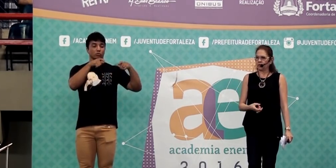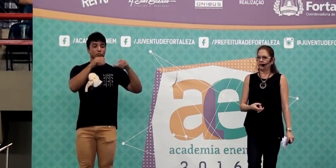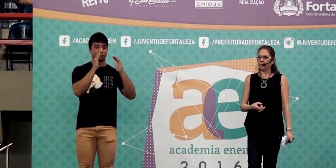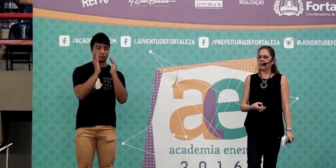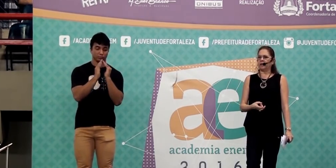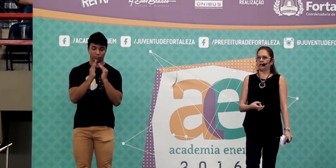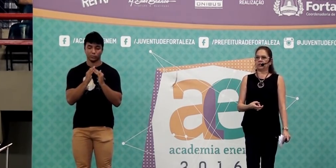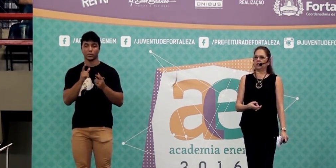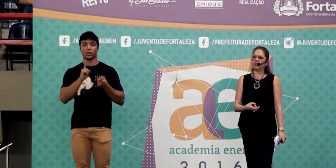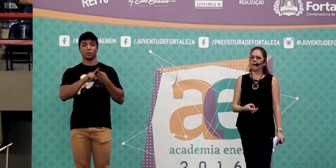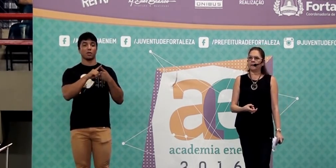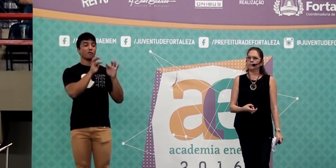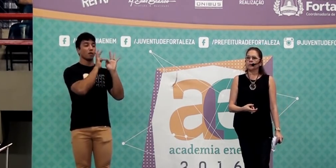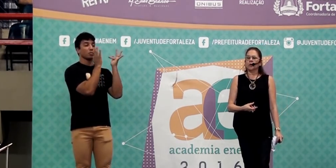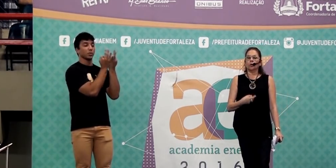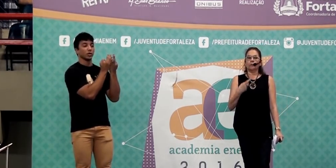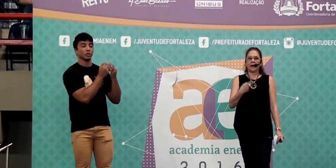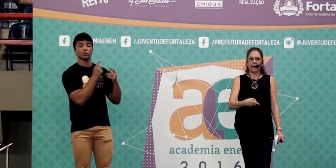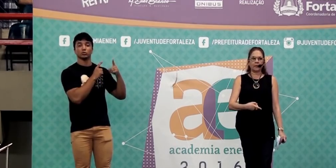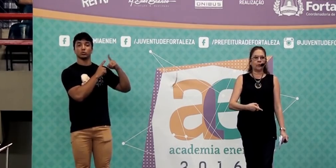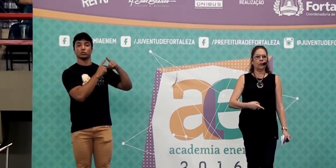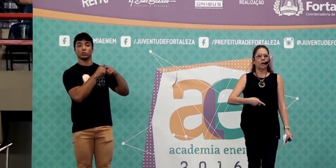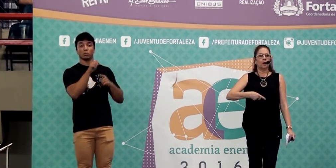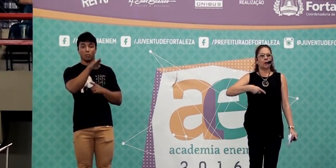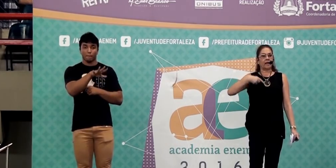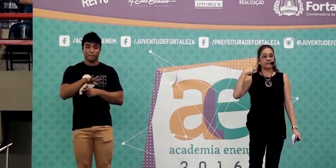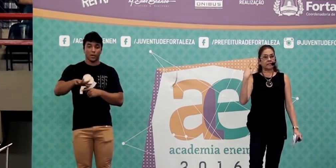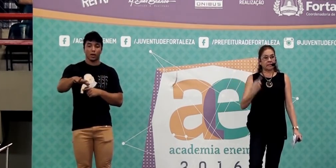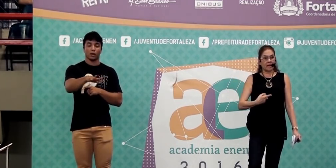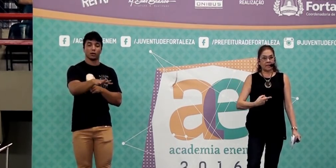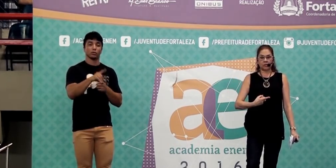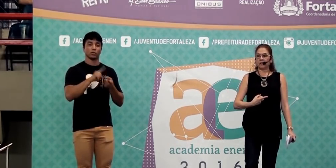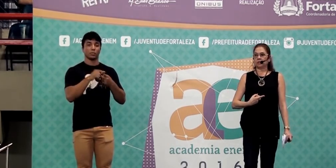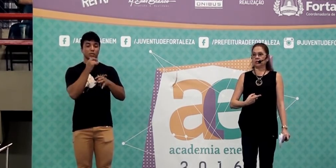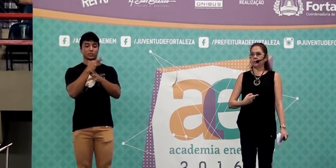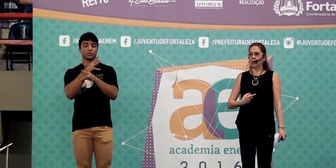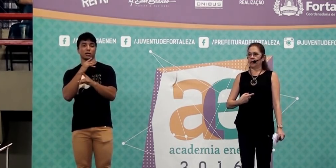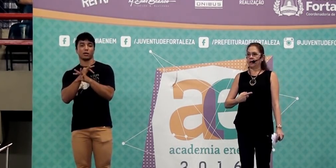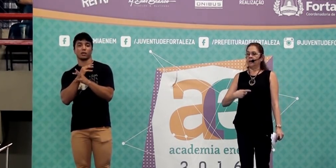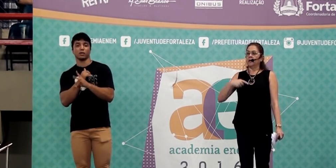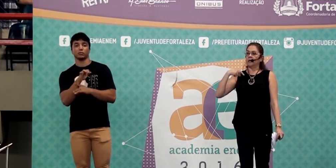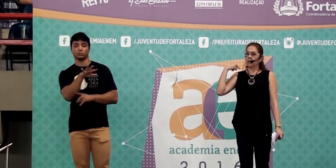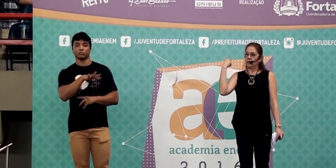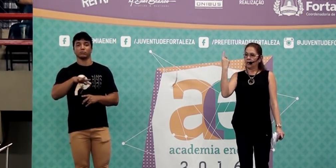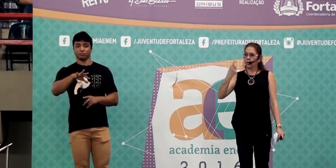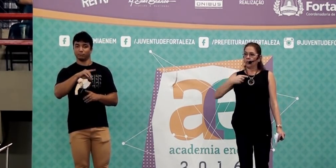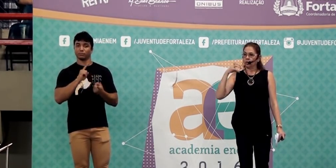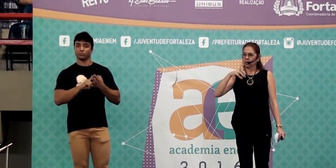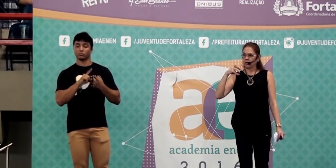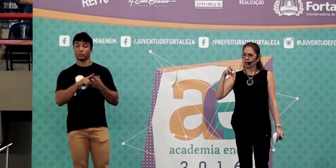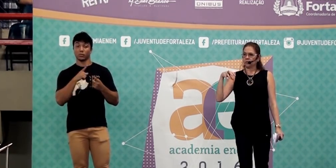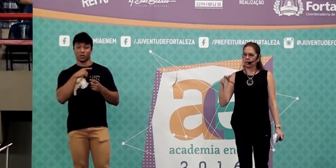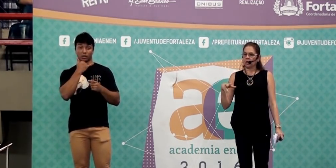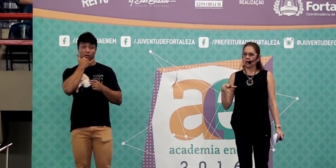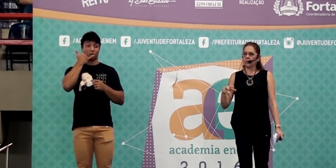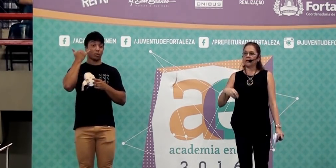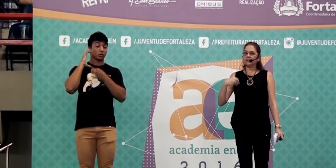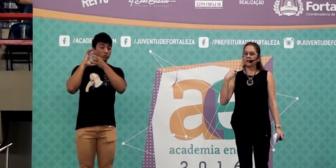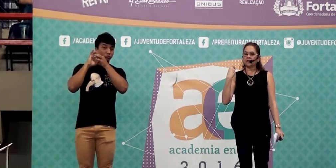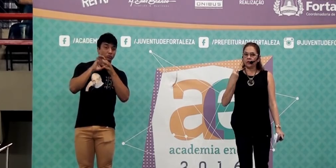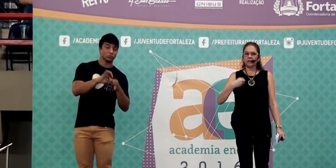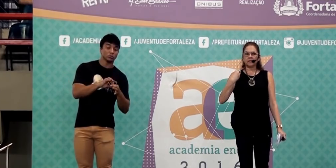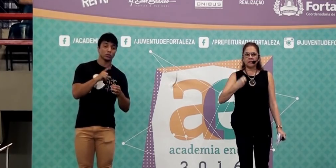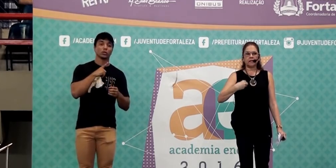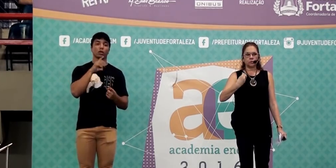o tipo de família que a gente tem, o bairro, a cidade que a gente mora e o contexto histórico,